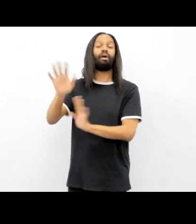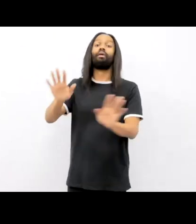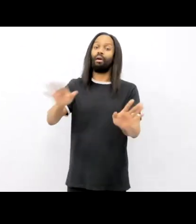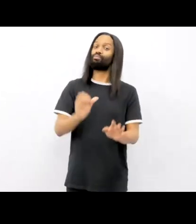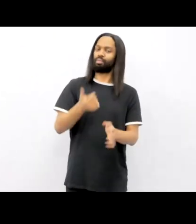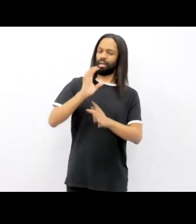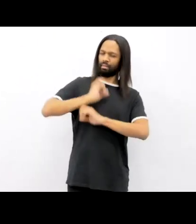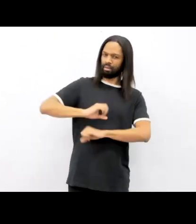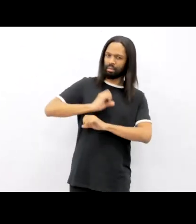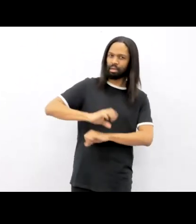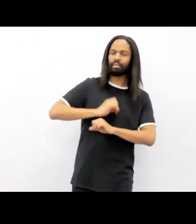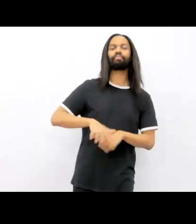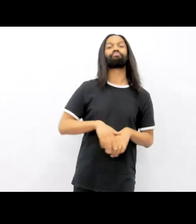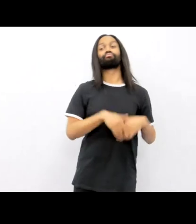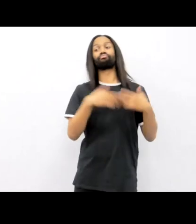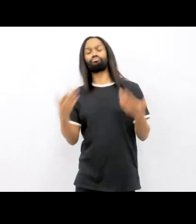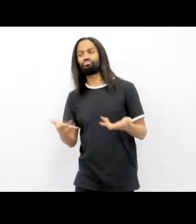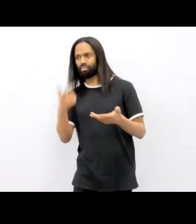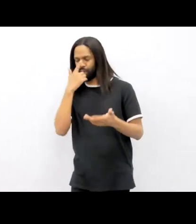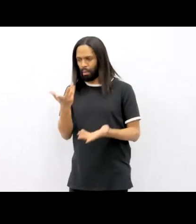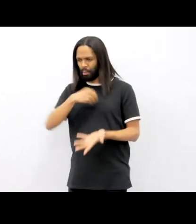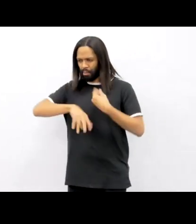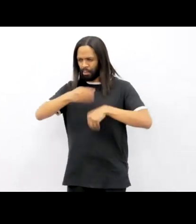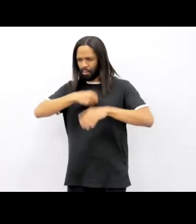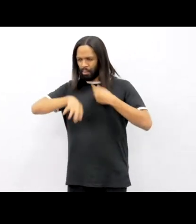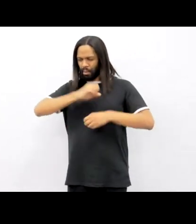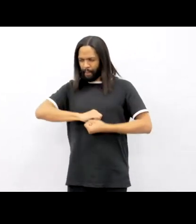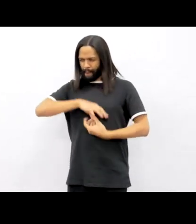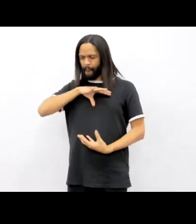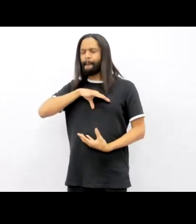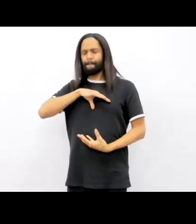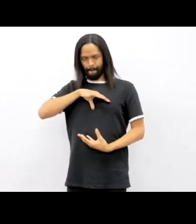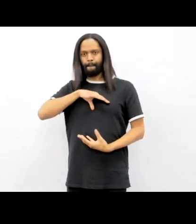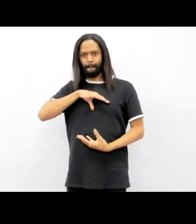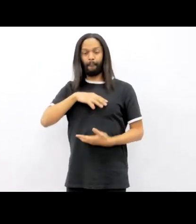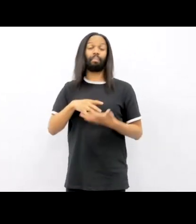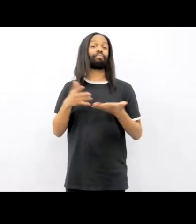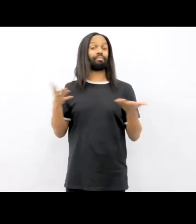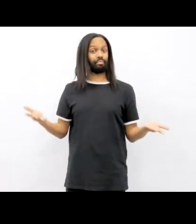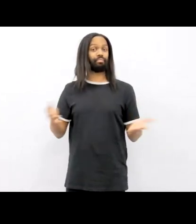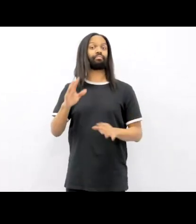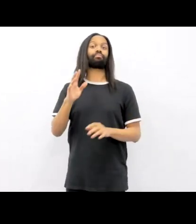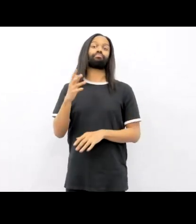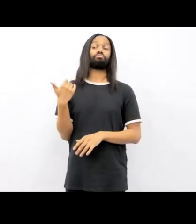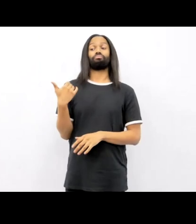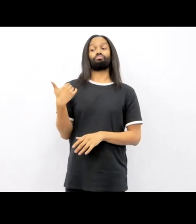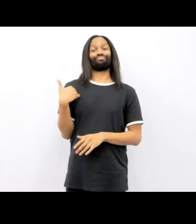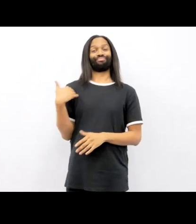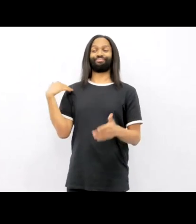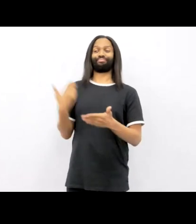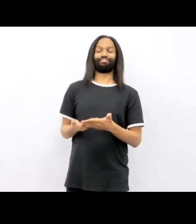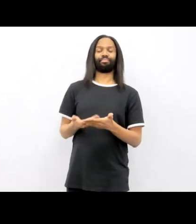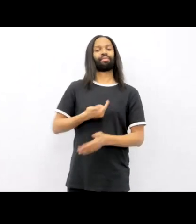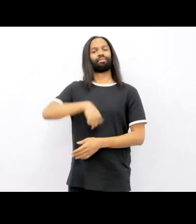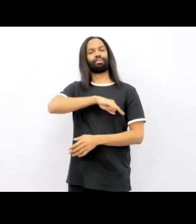'alimenter autant là on est venu vous présenter des grandes réflexions au niveau de